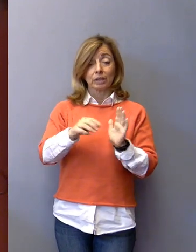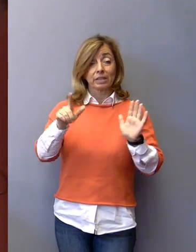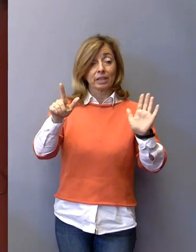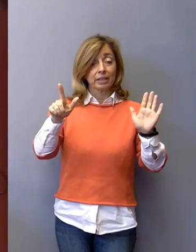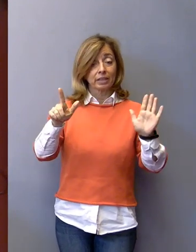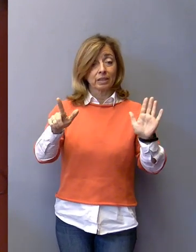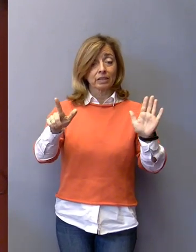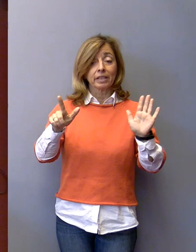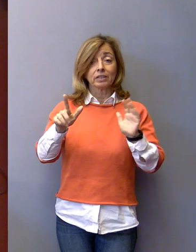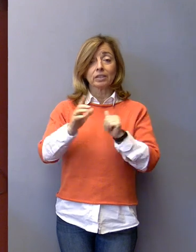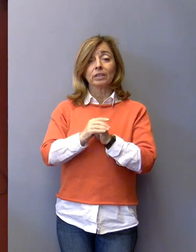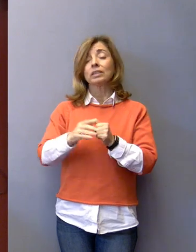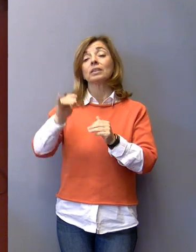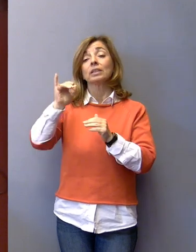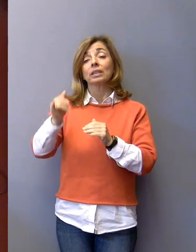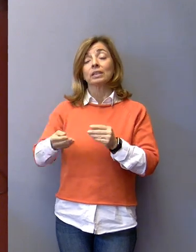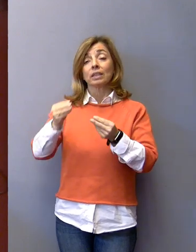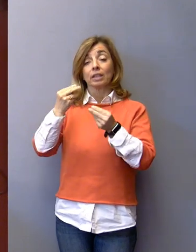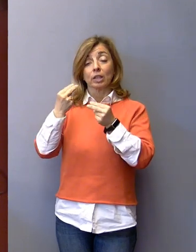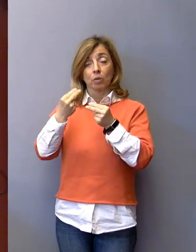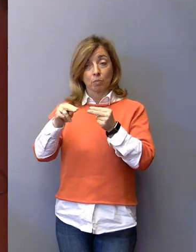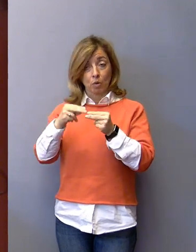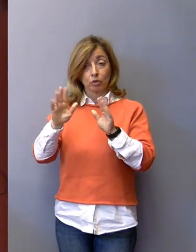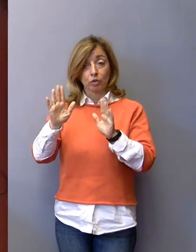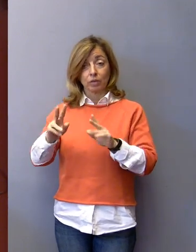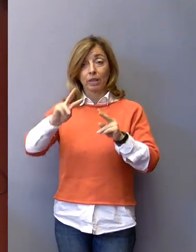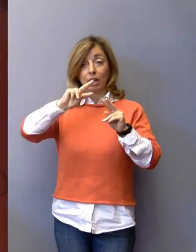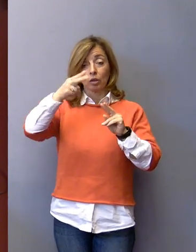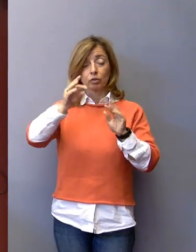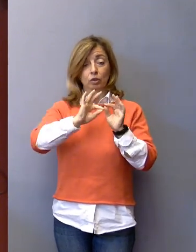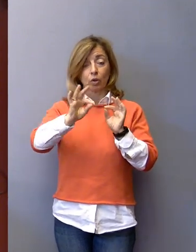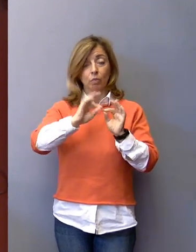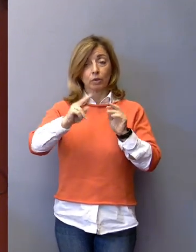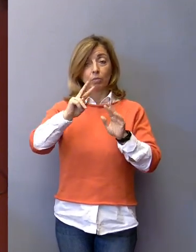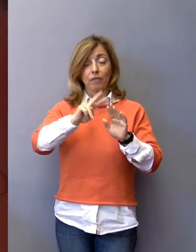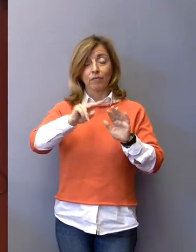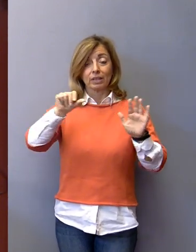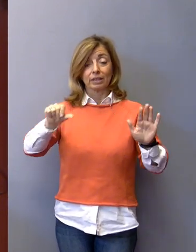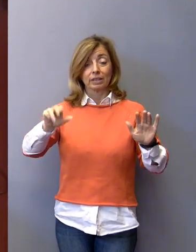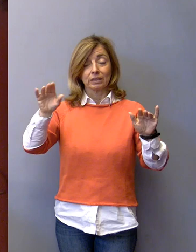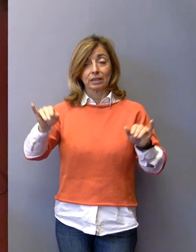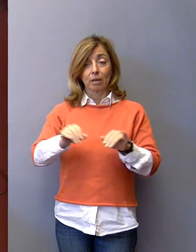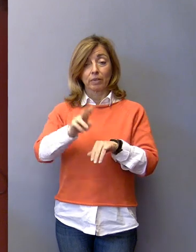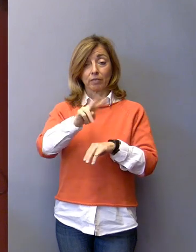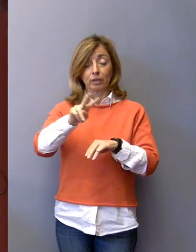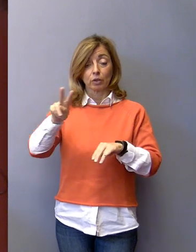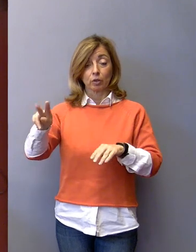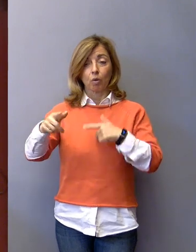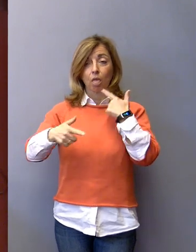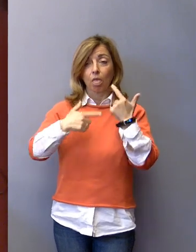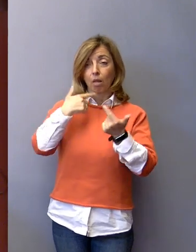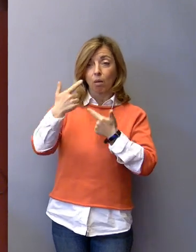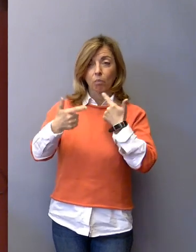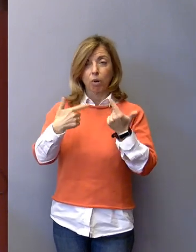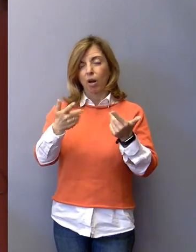si con modifiche toglierei la seconda premessa che il 26 aprile 2022 la polemica sostanzialmente